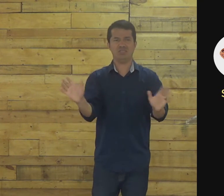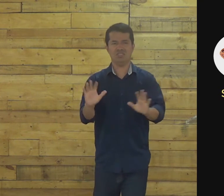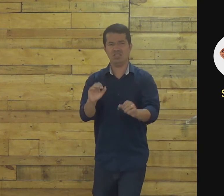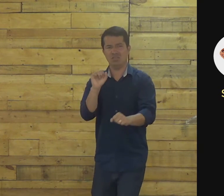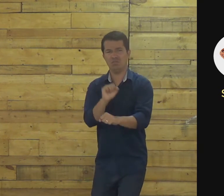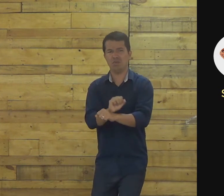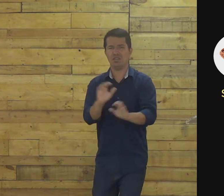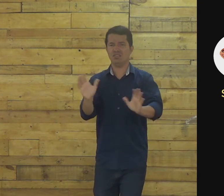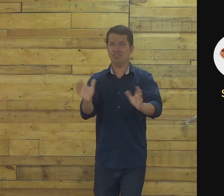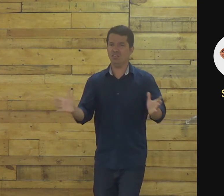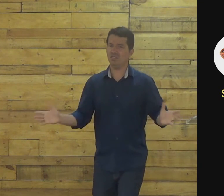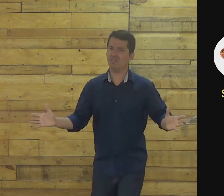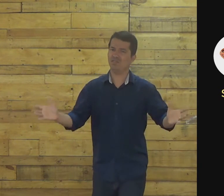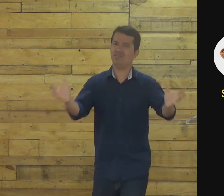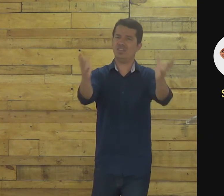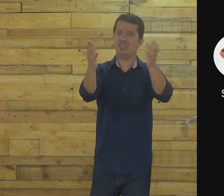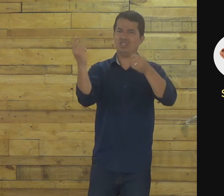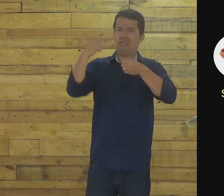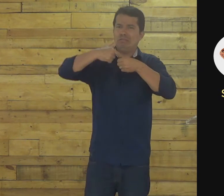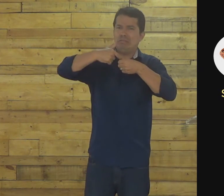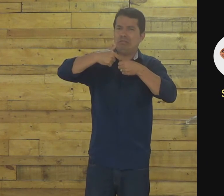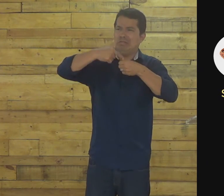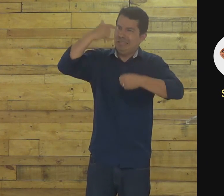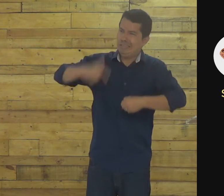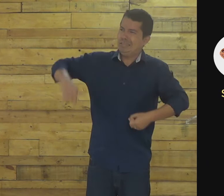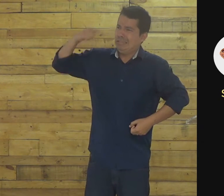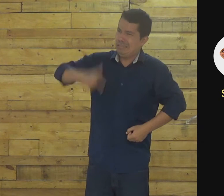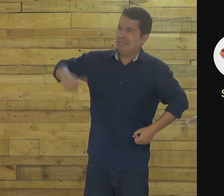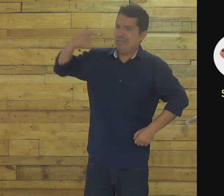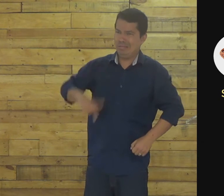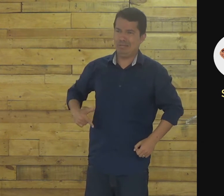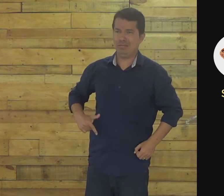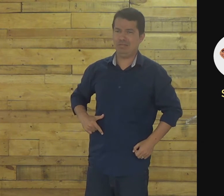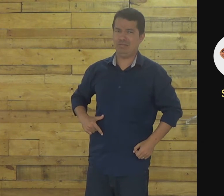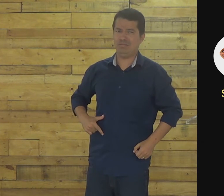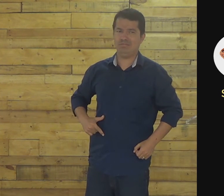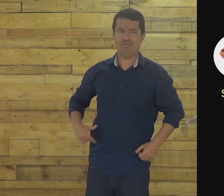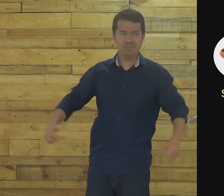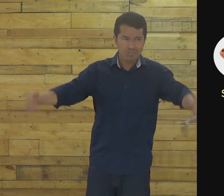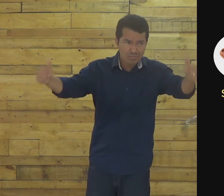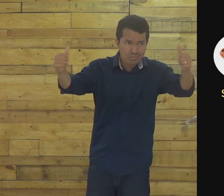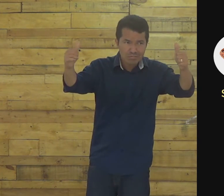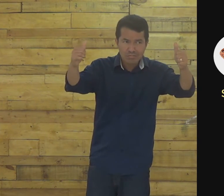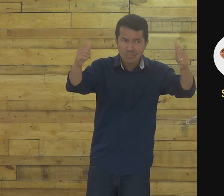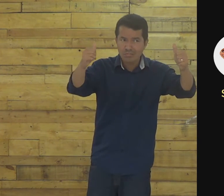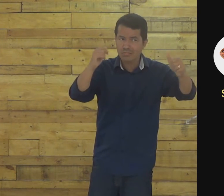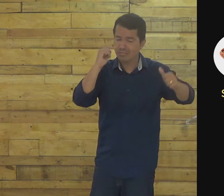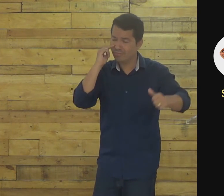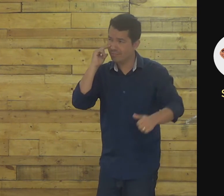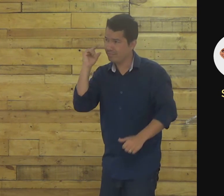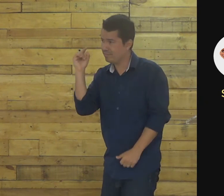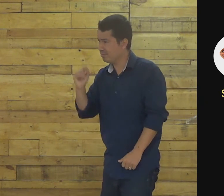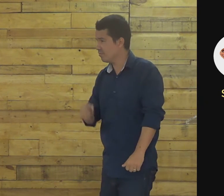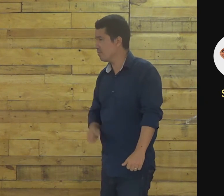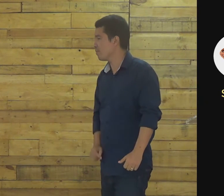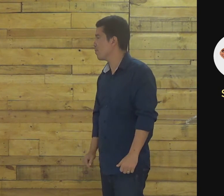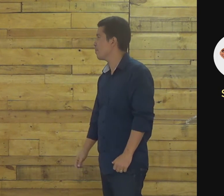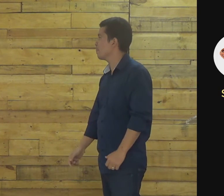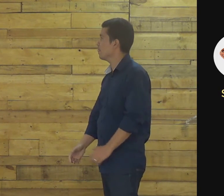Vai! Não fica parado. Vai! Vai de novo, de novo, de novo. Tudo